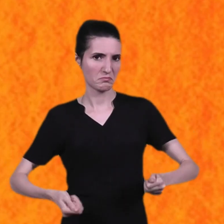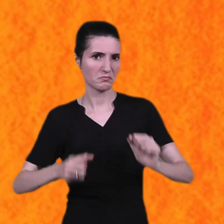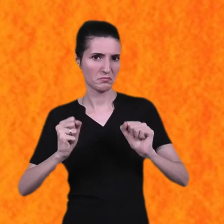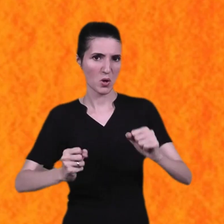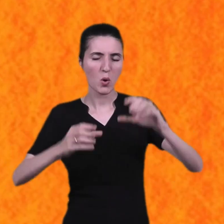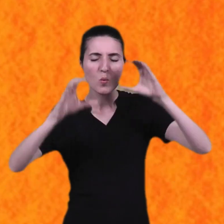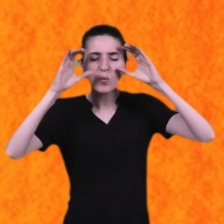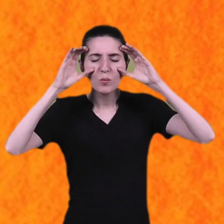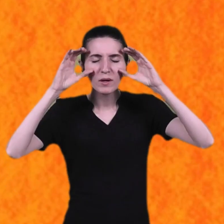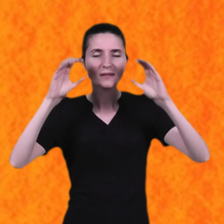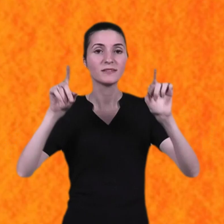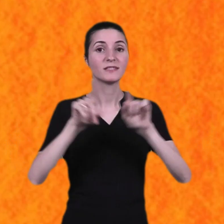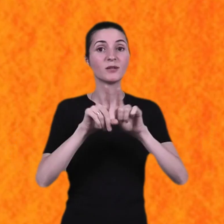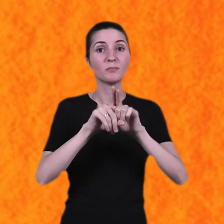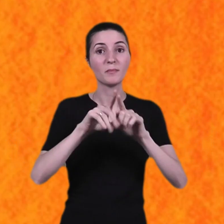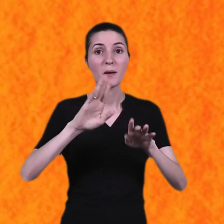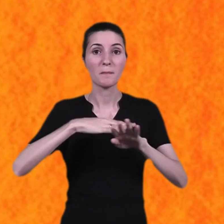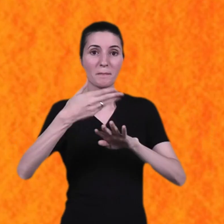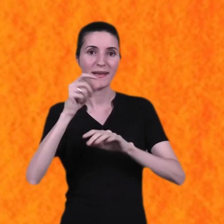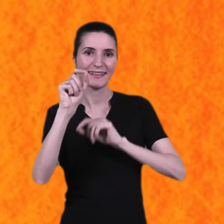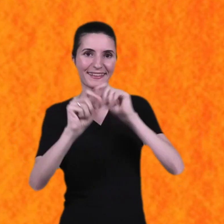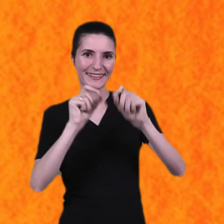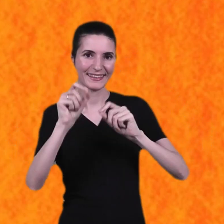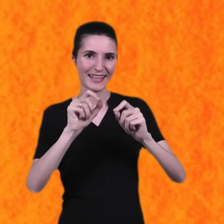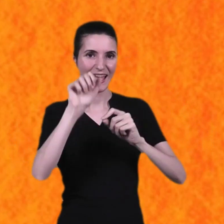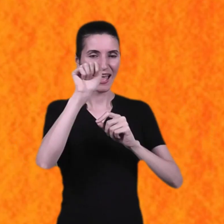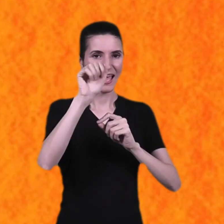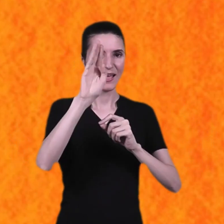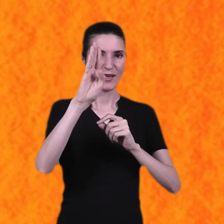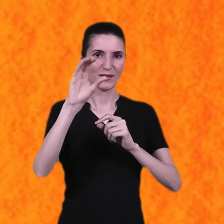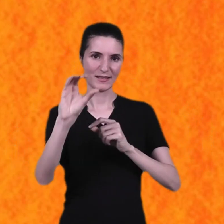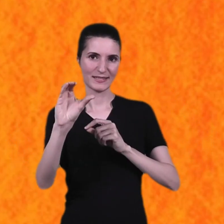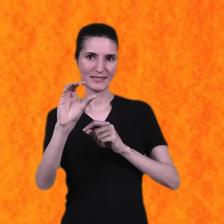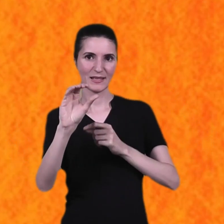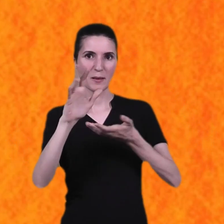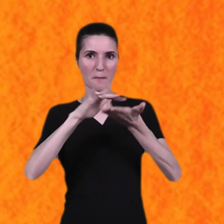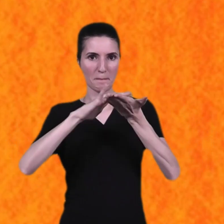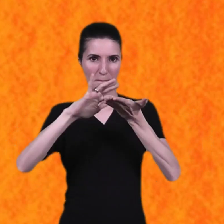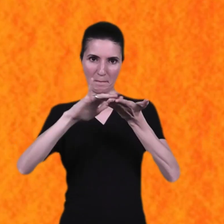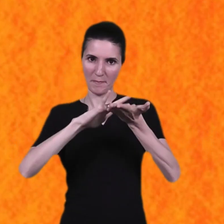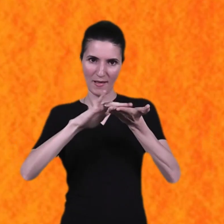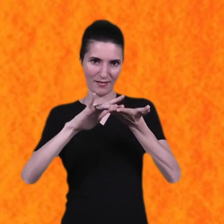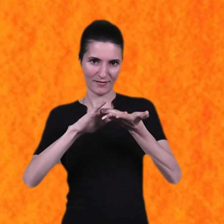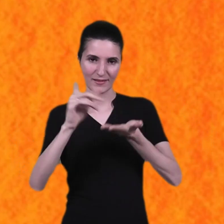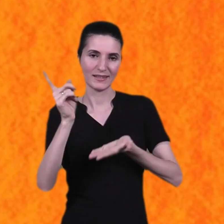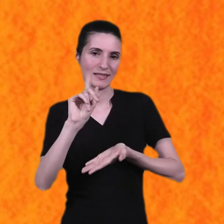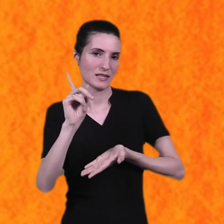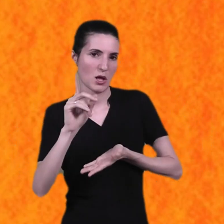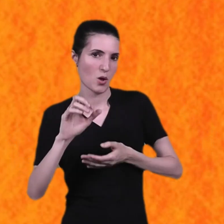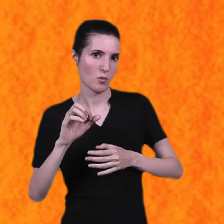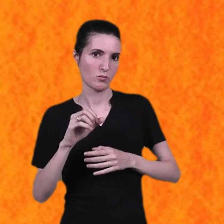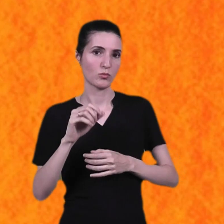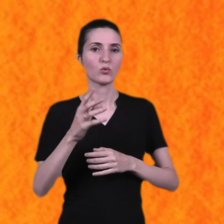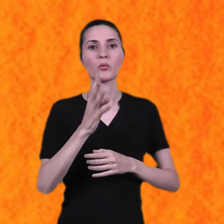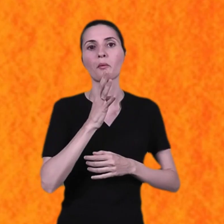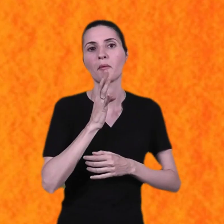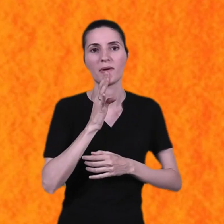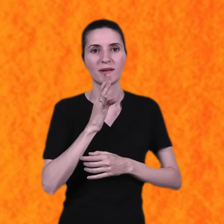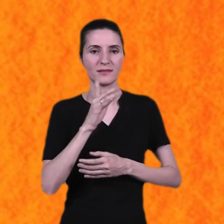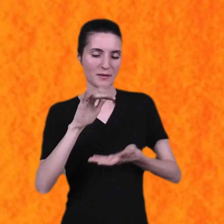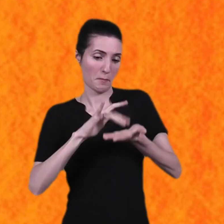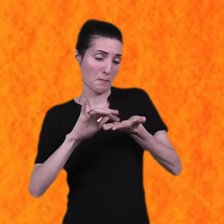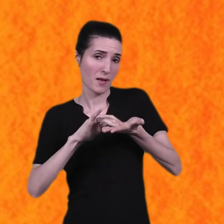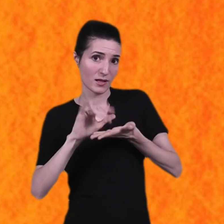aqui alguns marca-páginas que são o alfabeto em braille. Ele não serve para que todas as pessoas conheçam